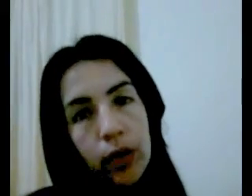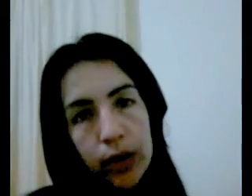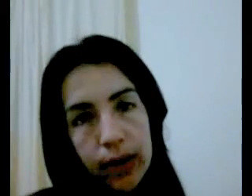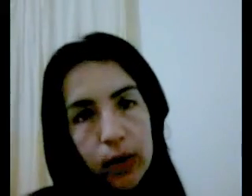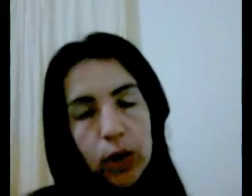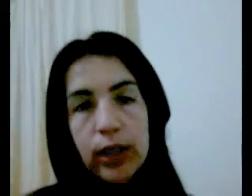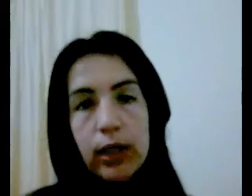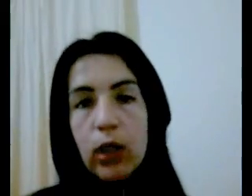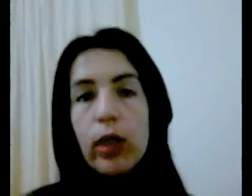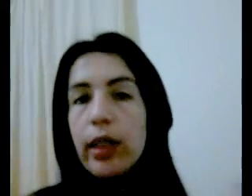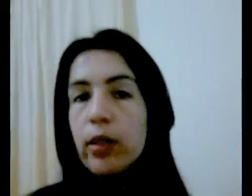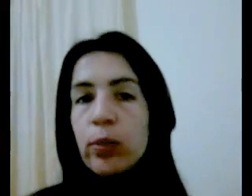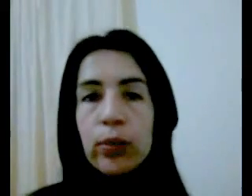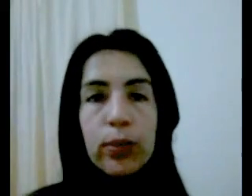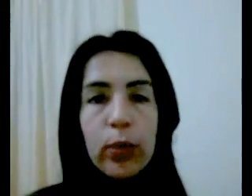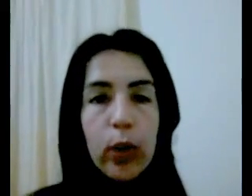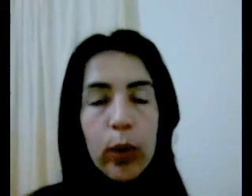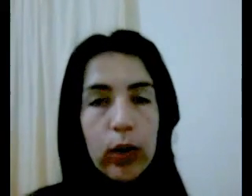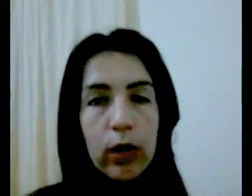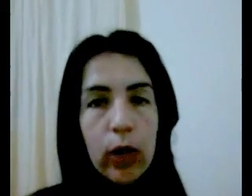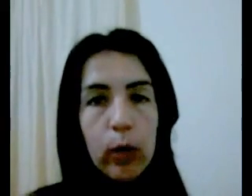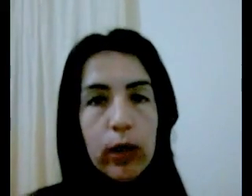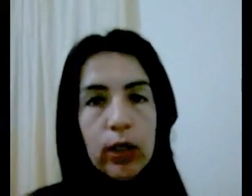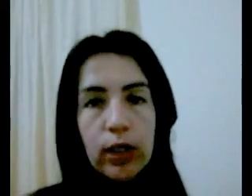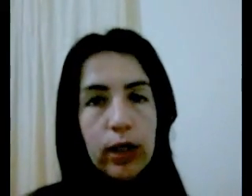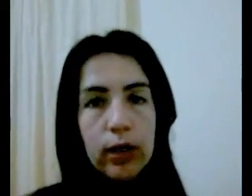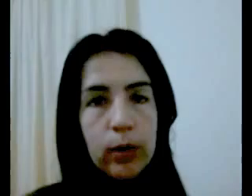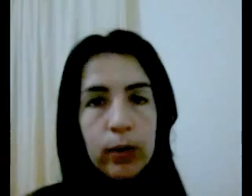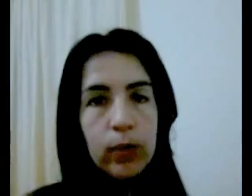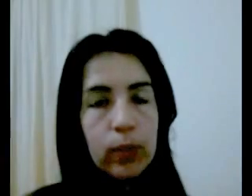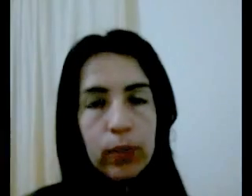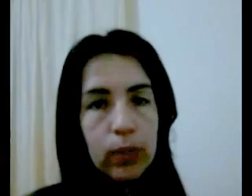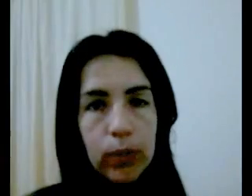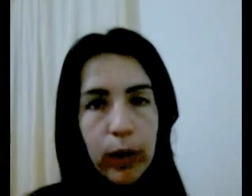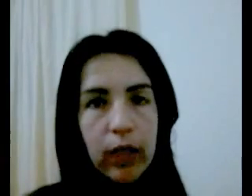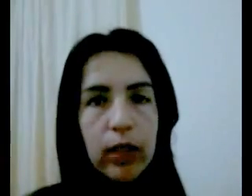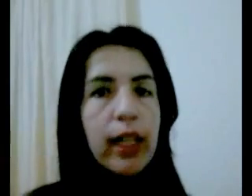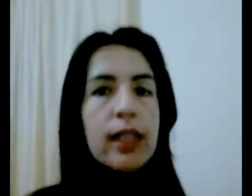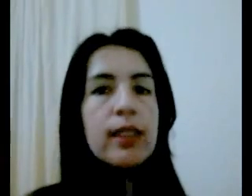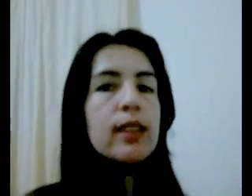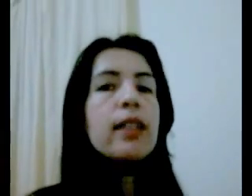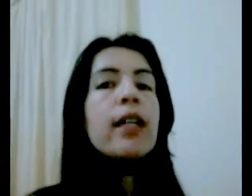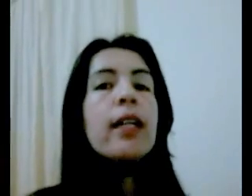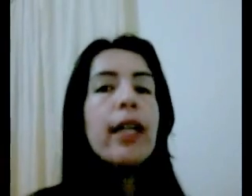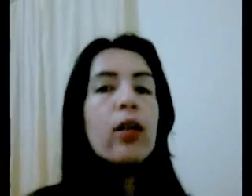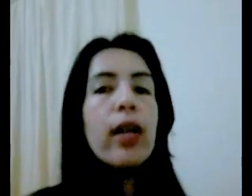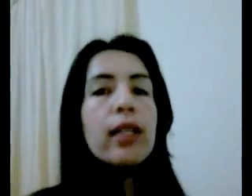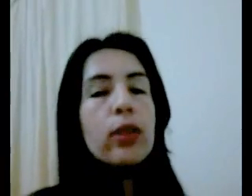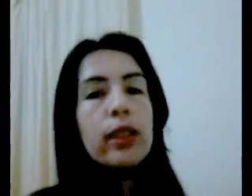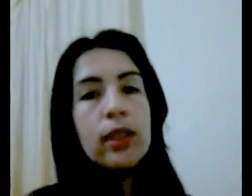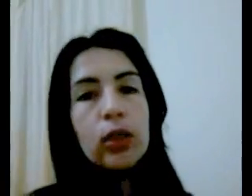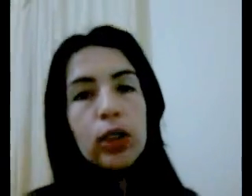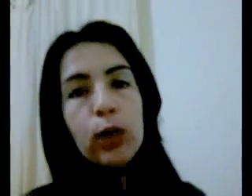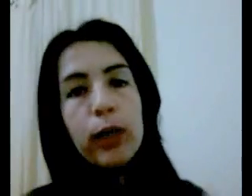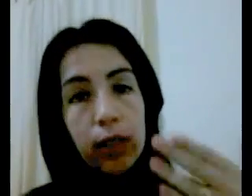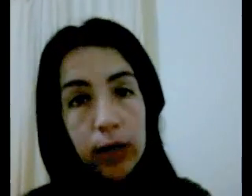ia fazer a cirurgia, senão ele ia ver uma outra forma de eu engravidar, assim, né? Que aí, no caso, eu faria a cirurgia para tentar